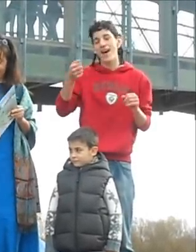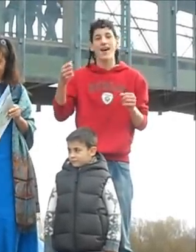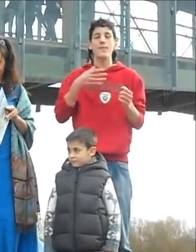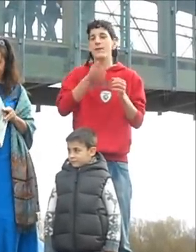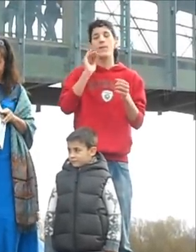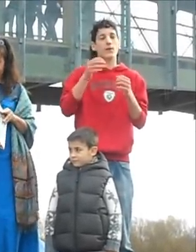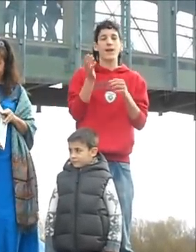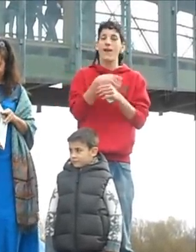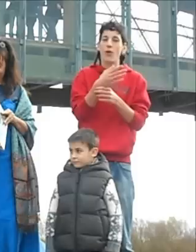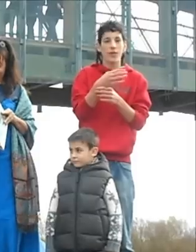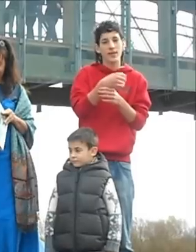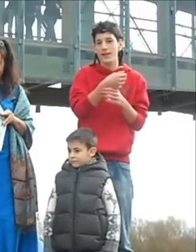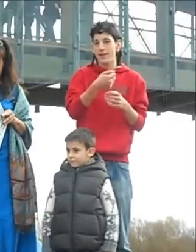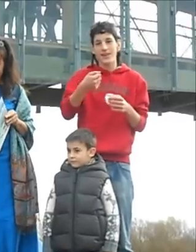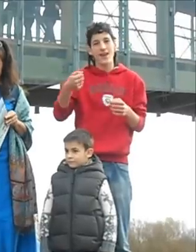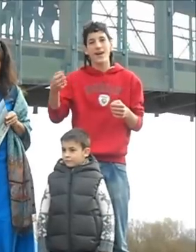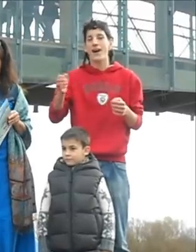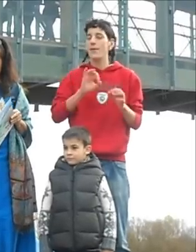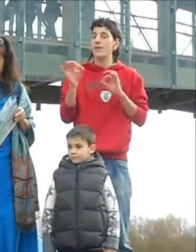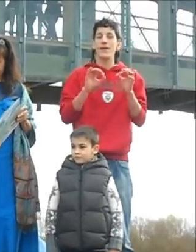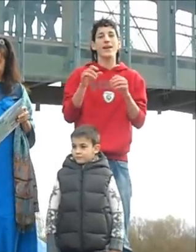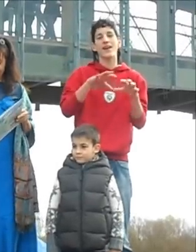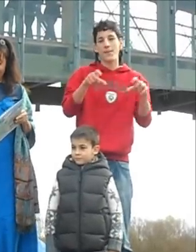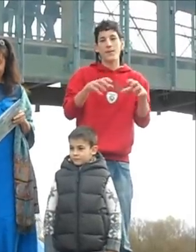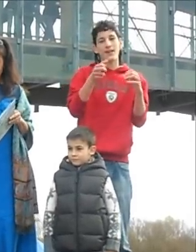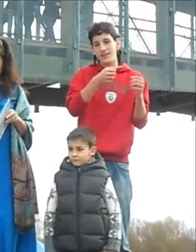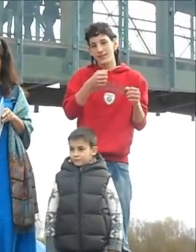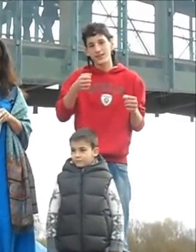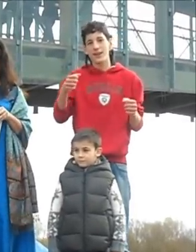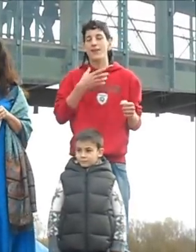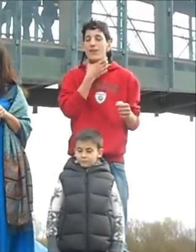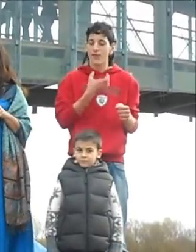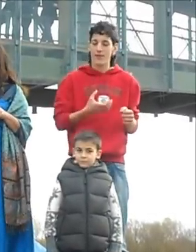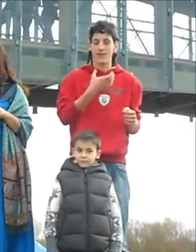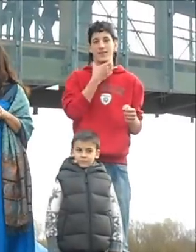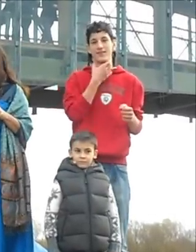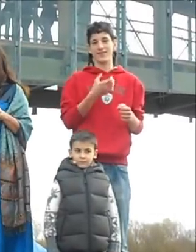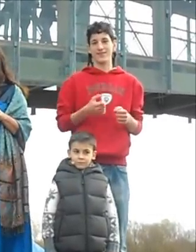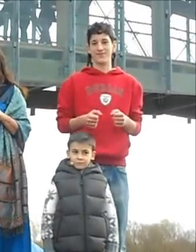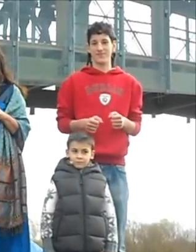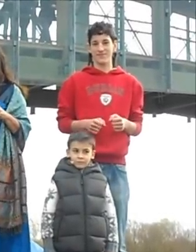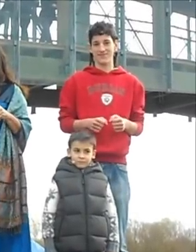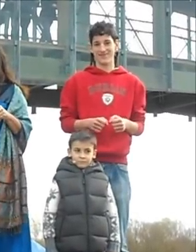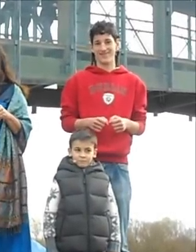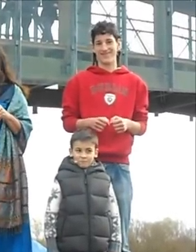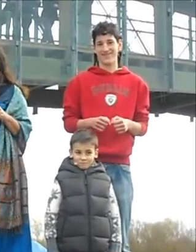me voy a la cocina a preparar la masa. ¡Cruac!